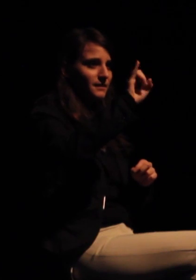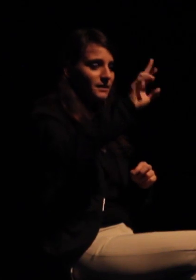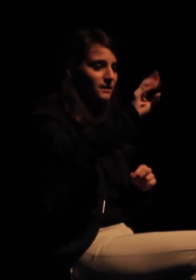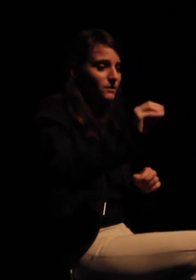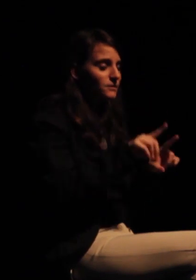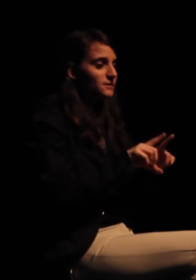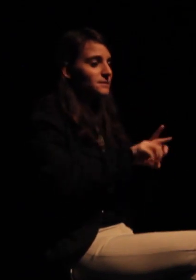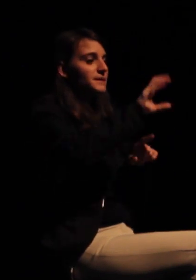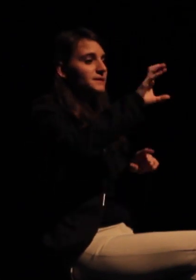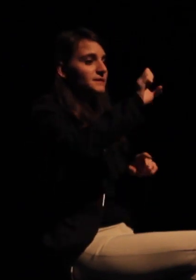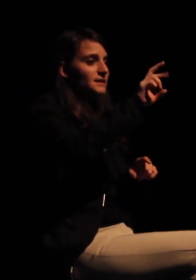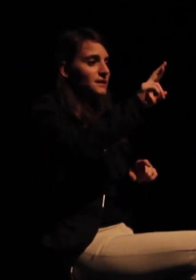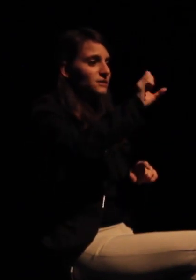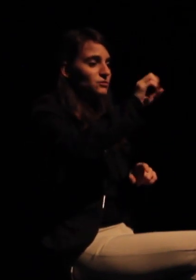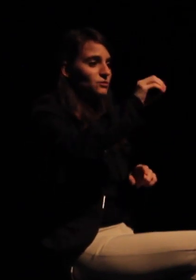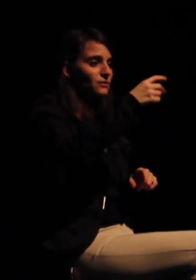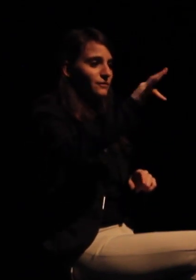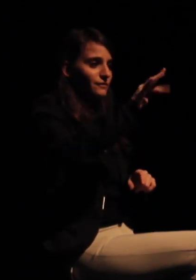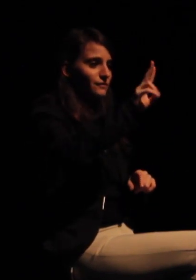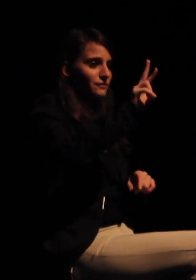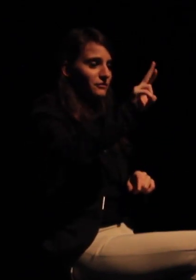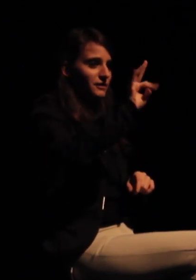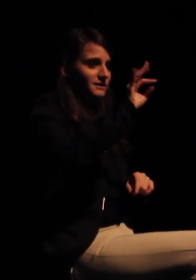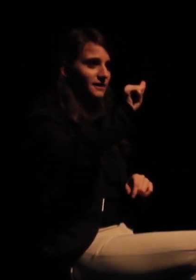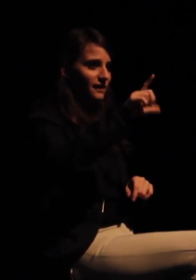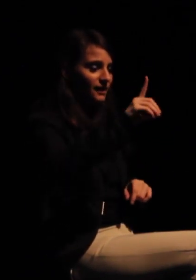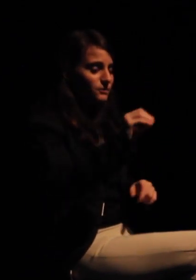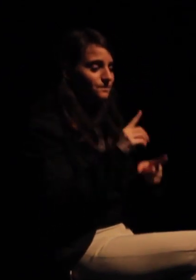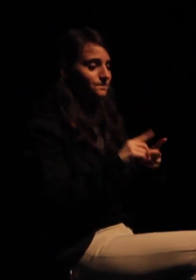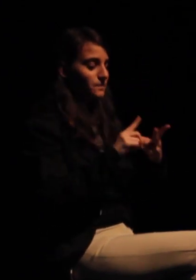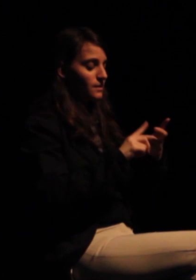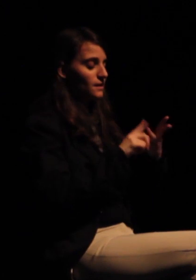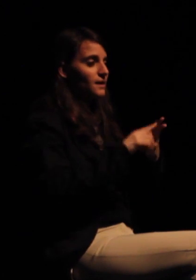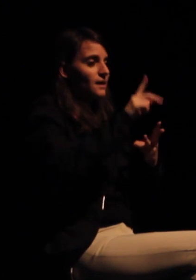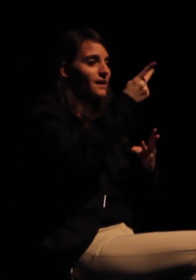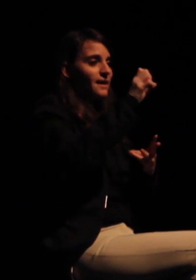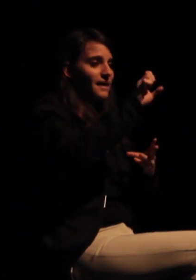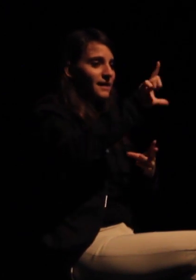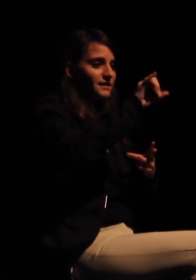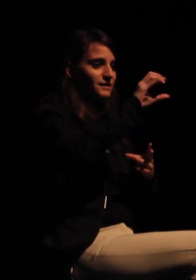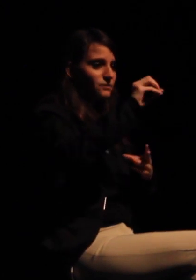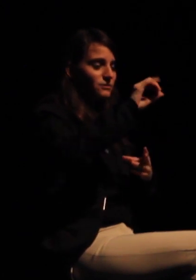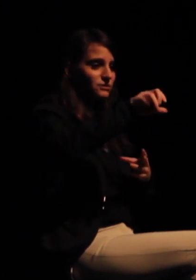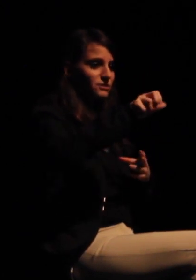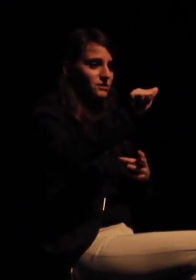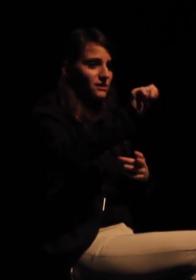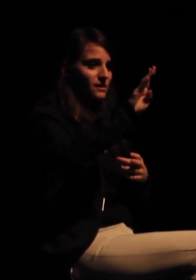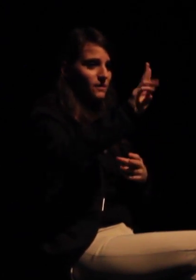Furtado, e eu tenho que falar longamente de Hélio Jaguaribe, que foi o que morreu e me deu a vaga.